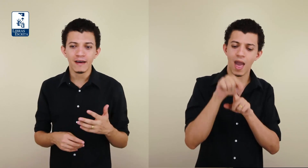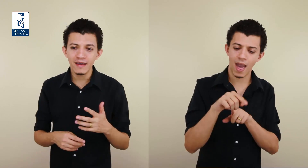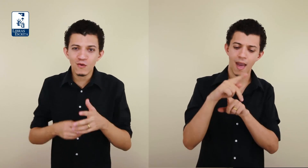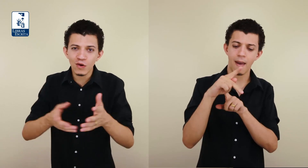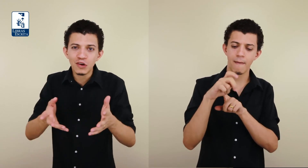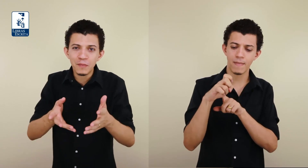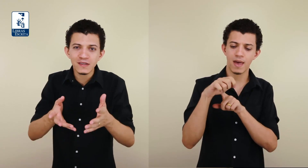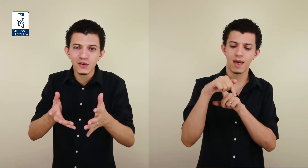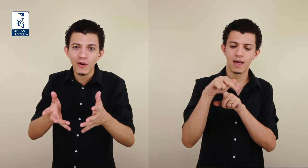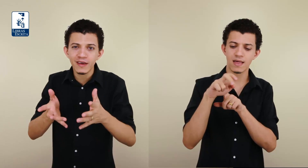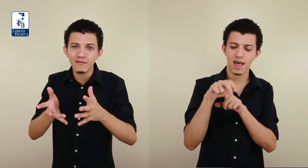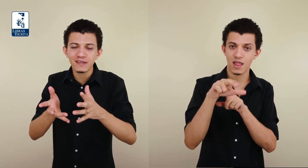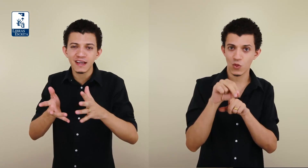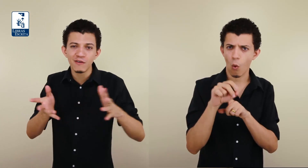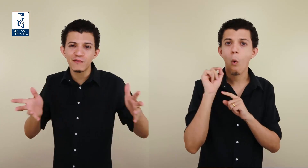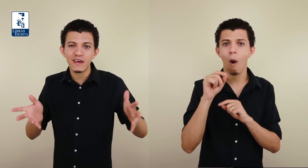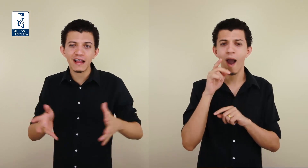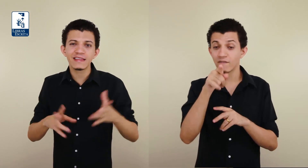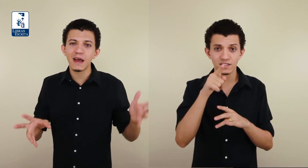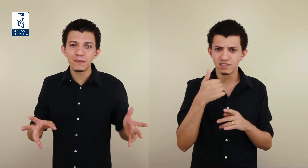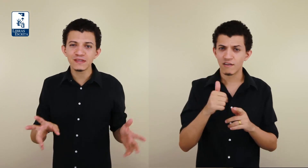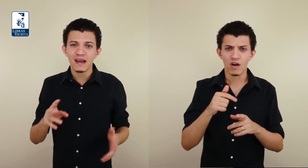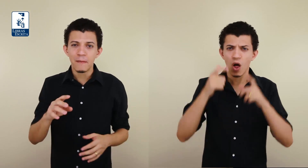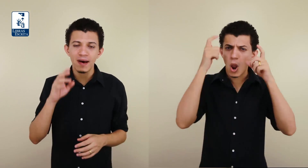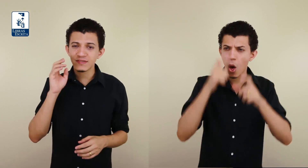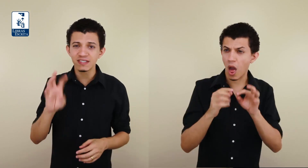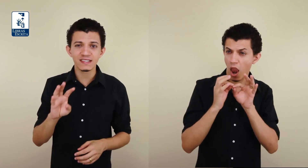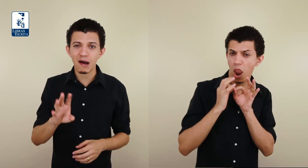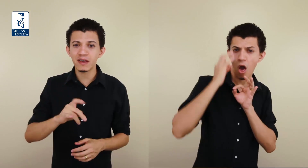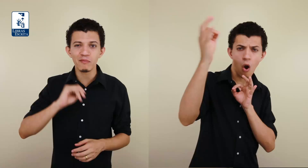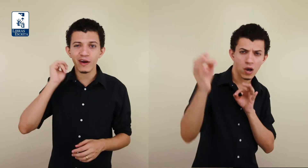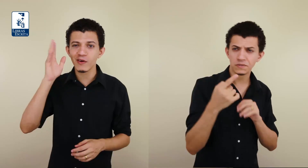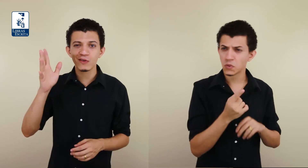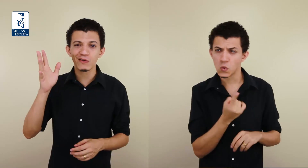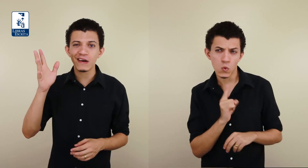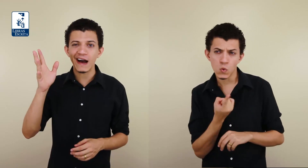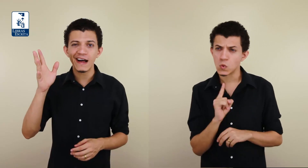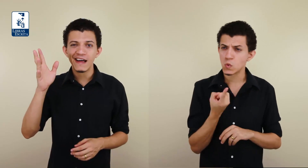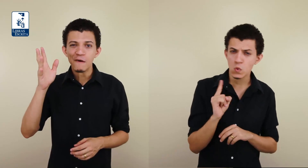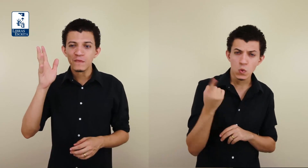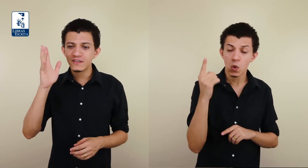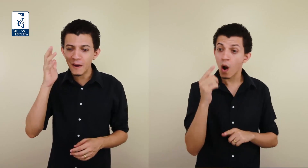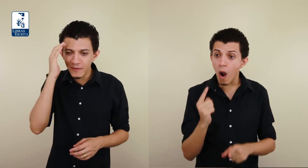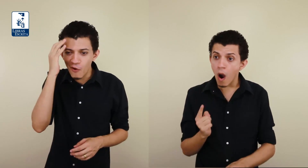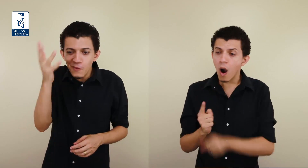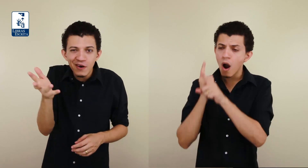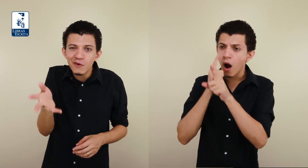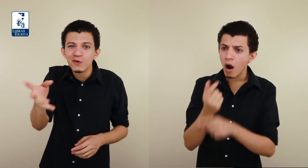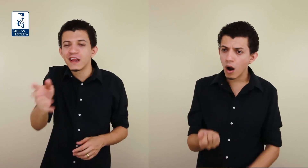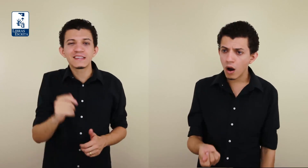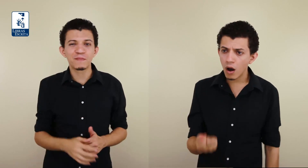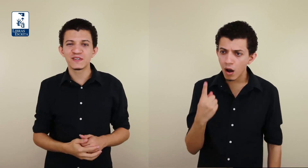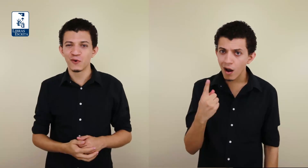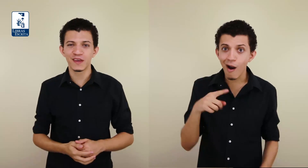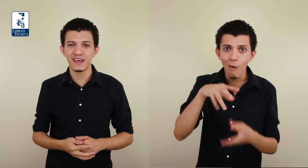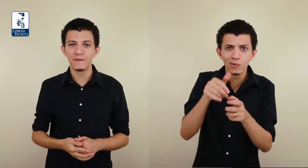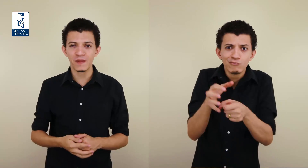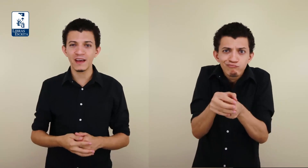e encontra uma pessoa que você não via há tempos, mas que você sabe que mora em outro lugar. E de repente, como que eu encontrei essa pessoa aqui? Né?